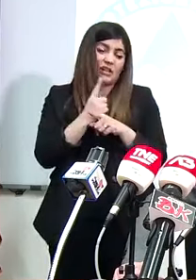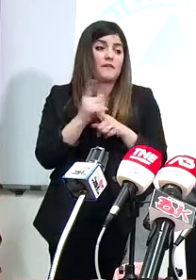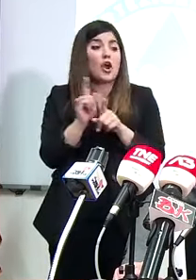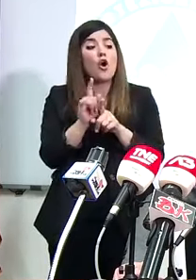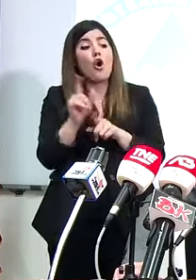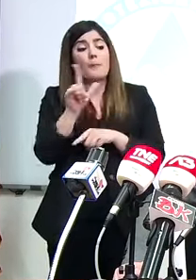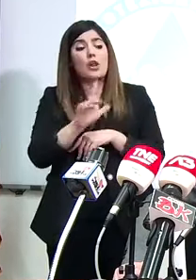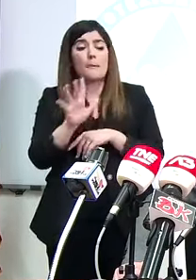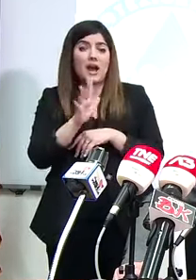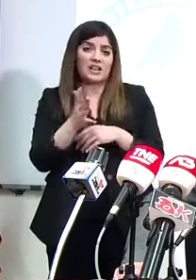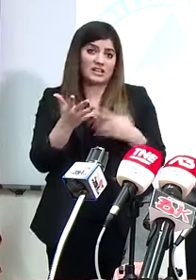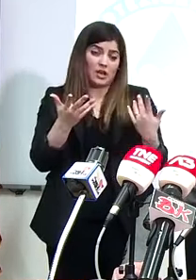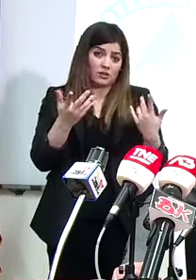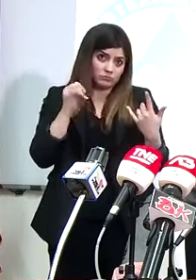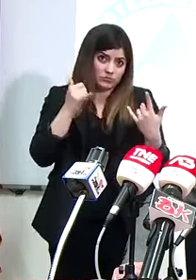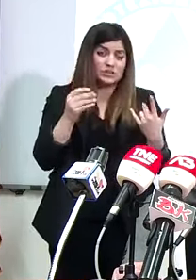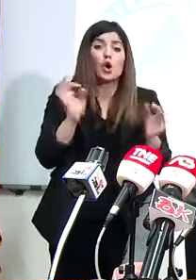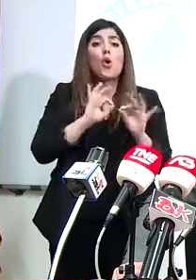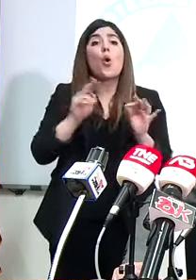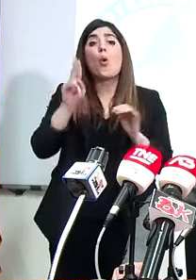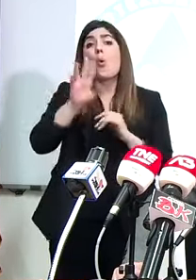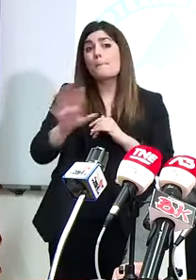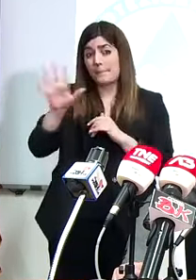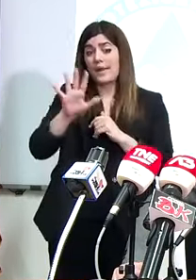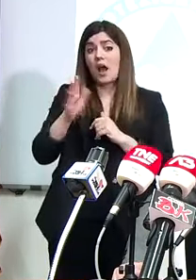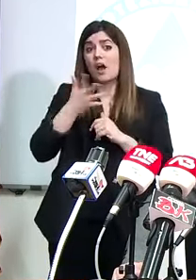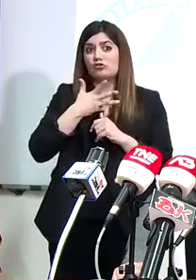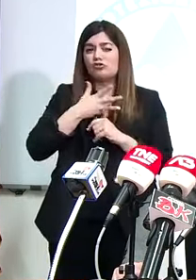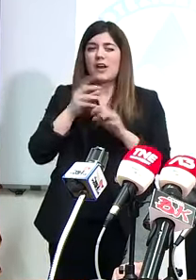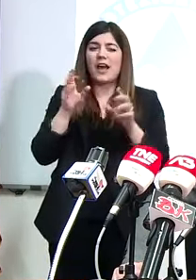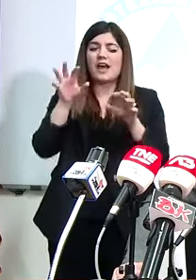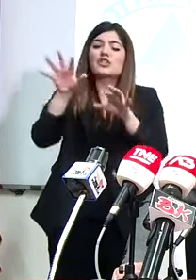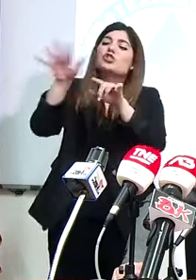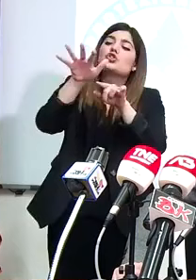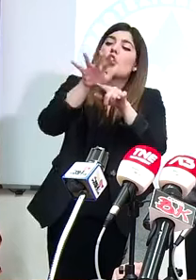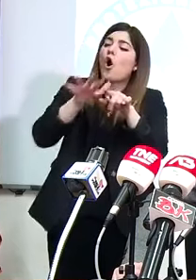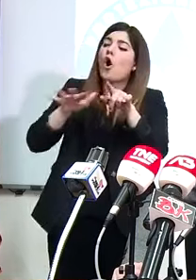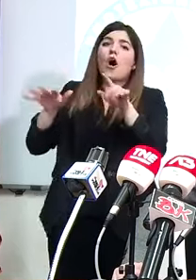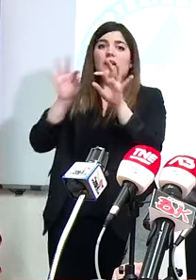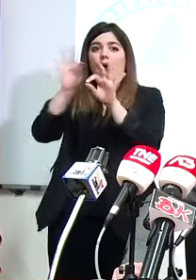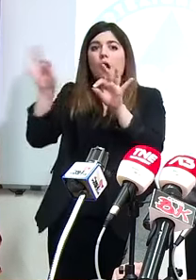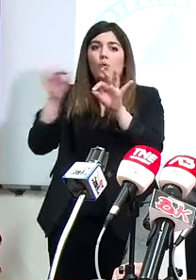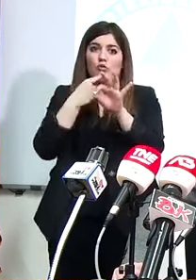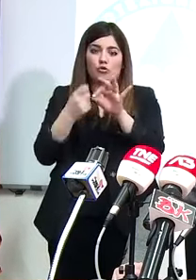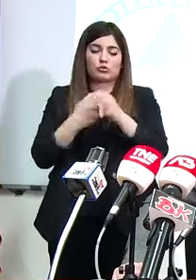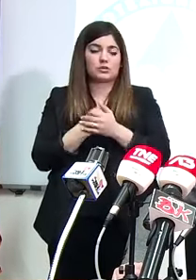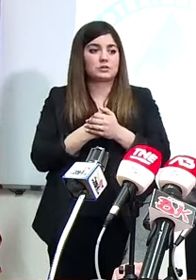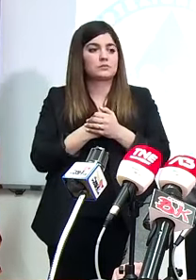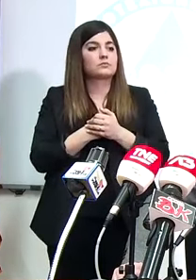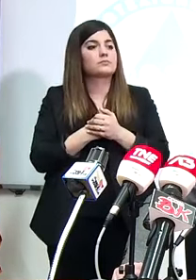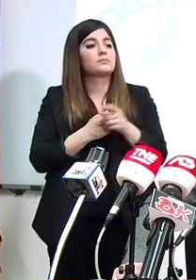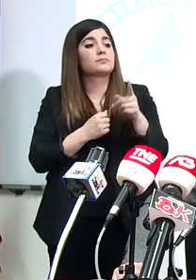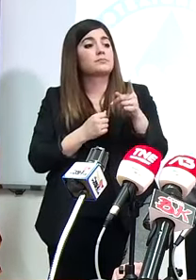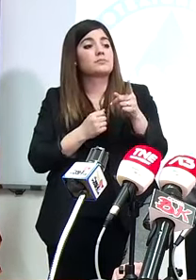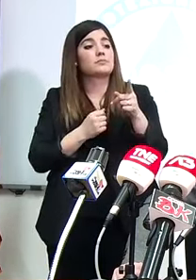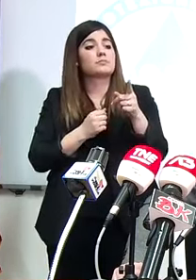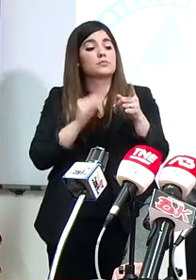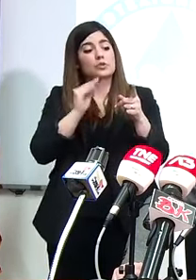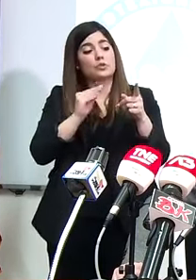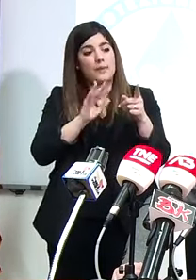realtà fatto l'umbria ad esempio non è un fattore zone rosse il presidente domenica sarà